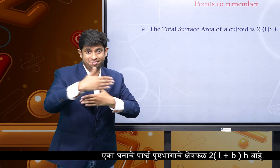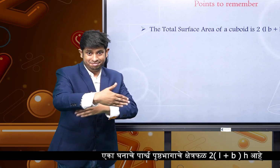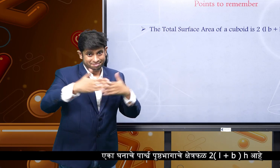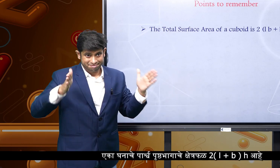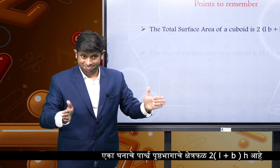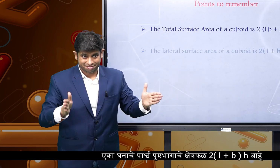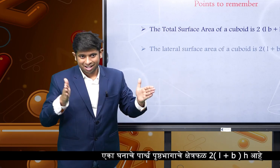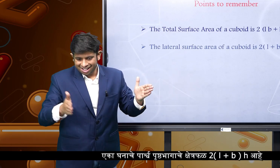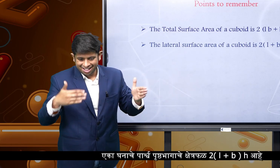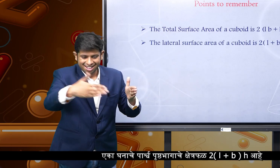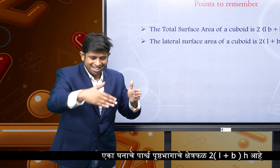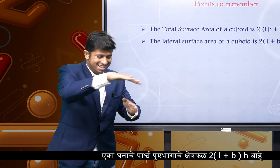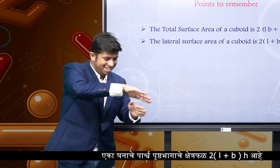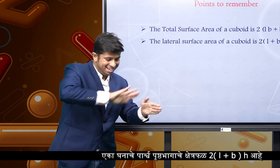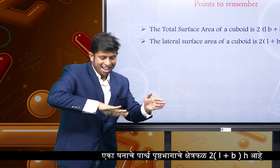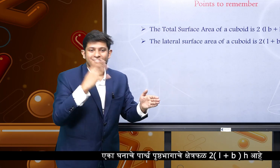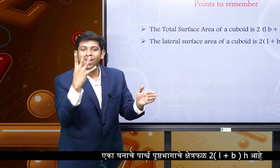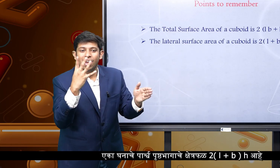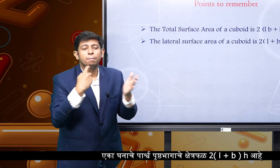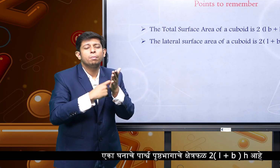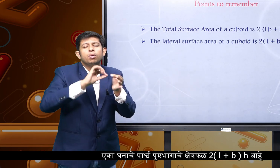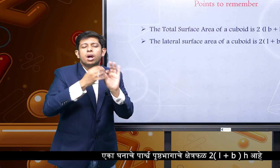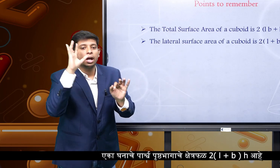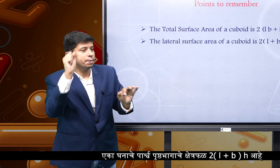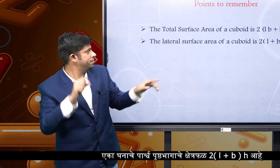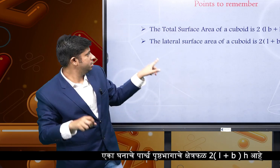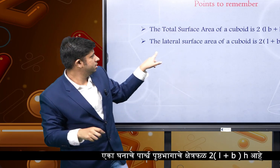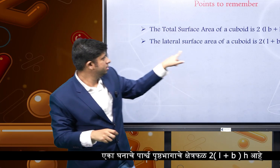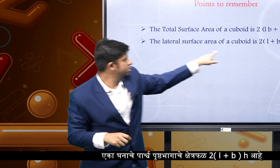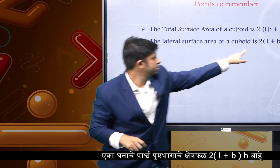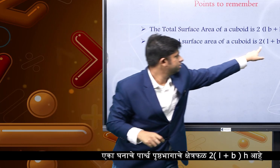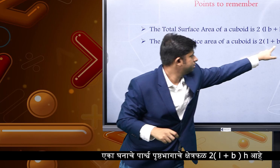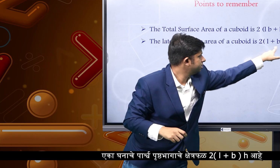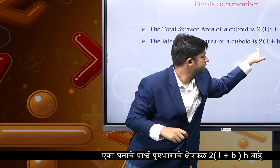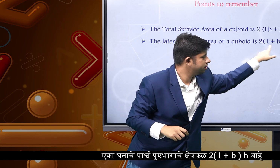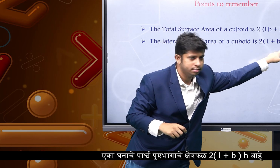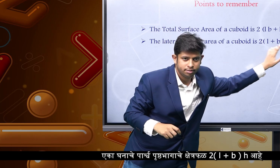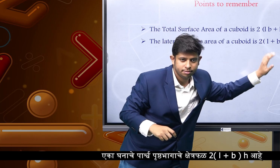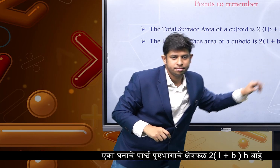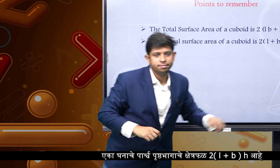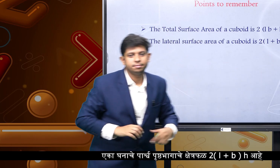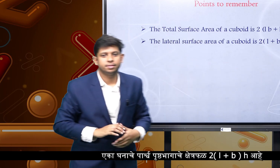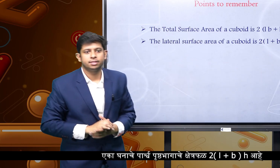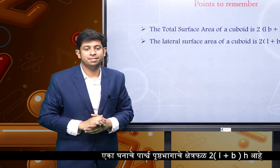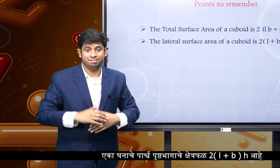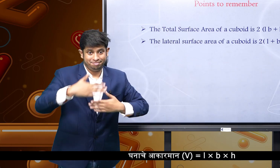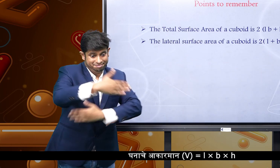एका घनाचे पार्श्व पृष्ठभागाचे क्षेत्रफळ 2 L अधिक B कंसाच्या बाहेर H आहे.